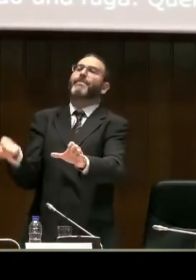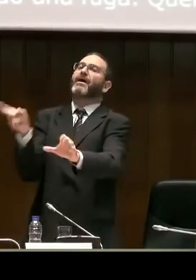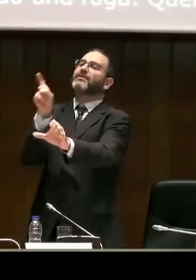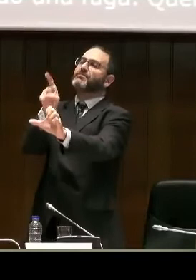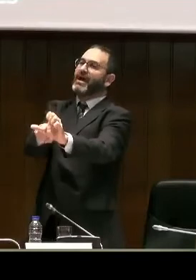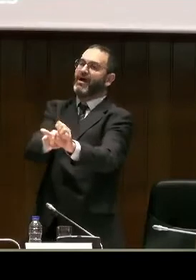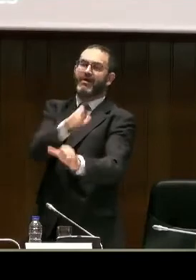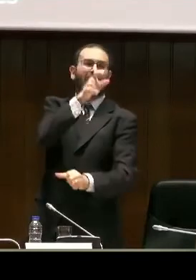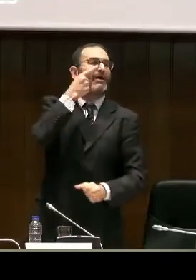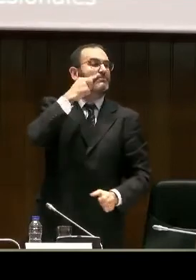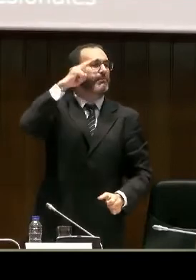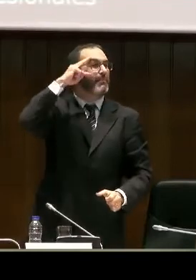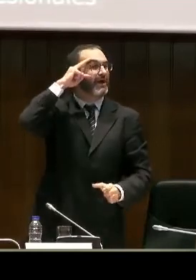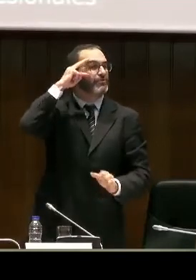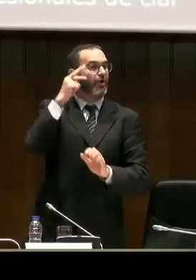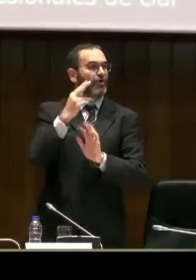precarias.